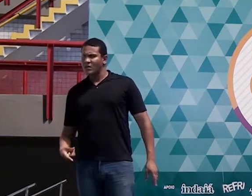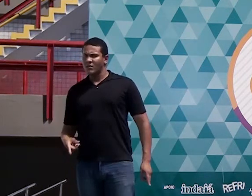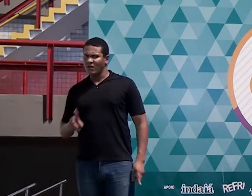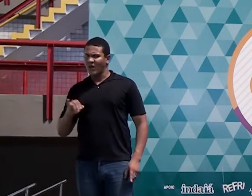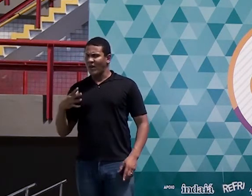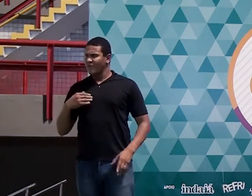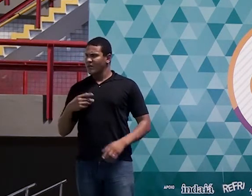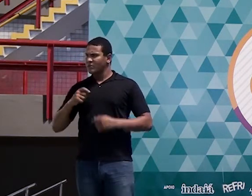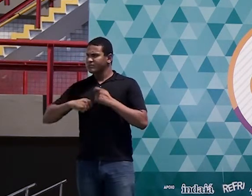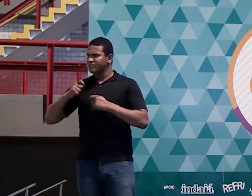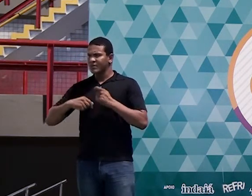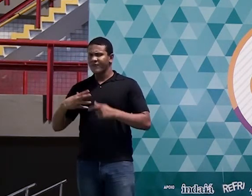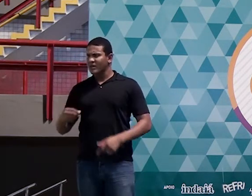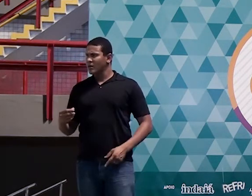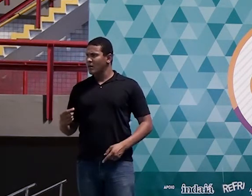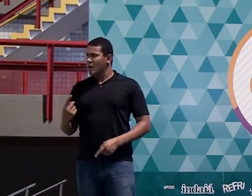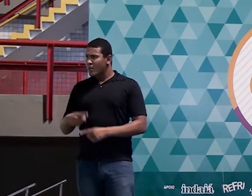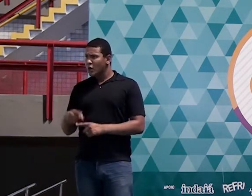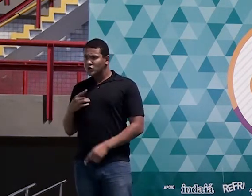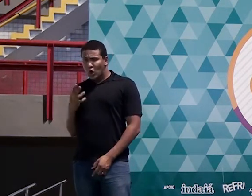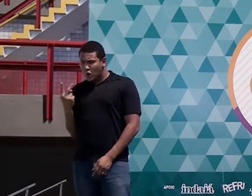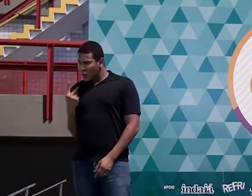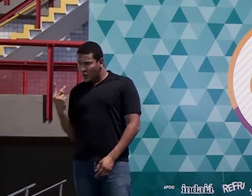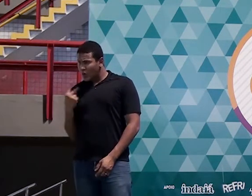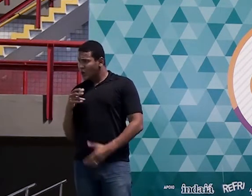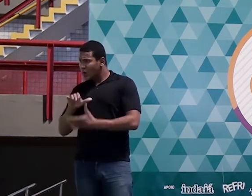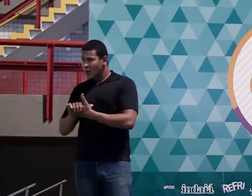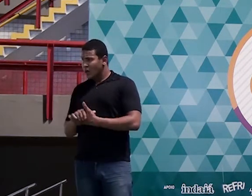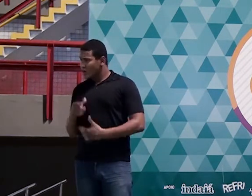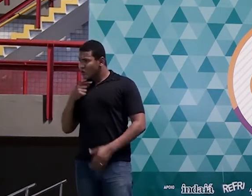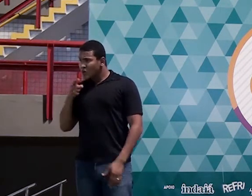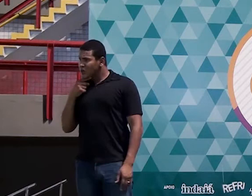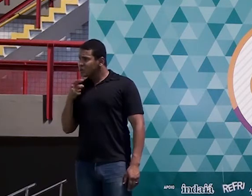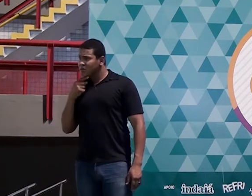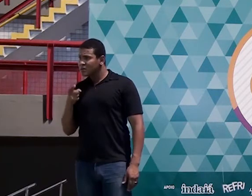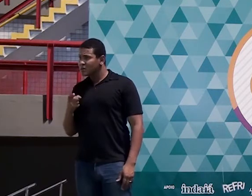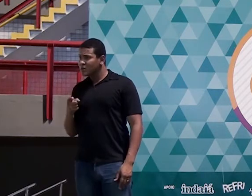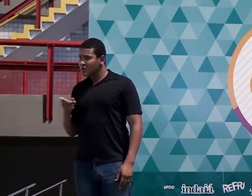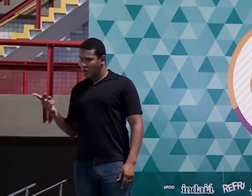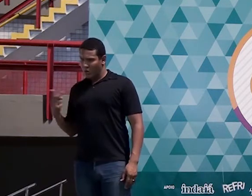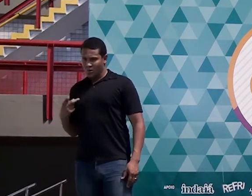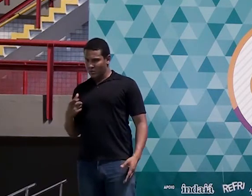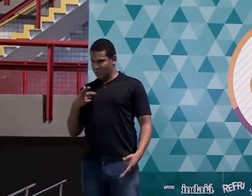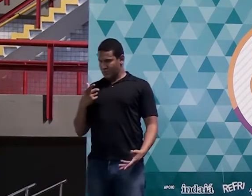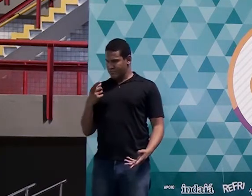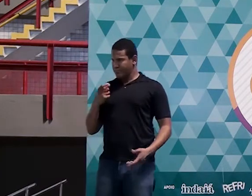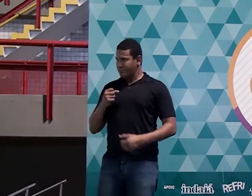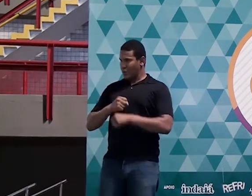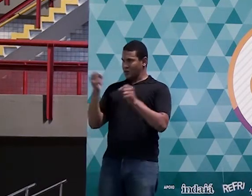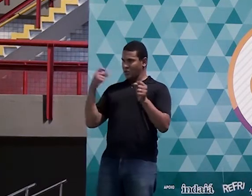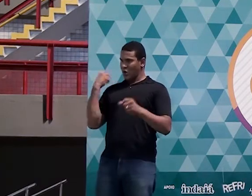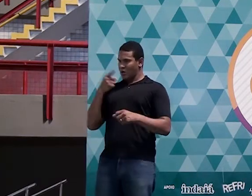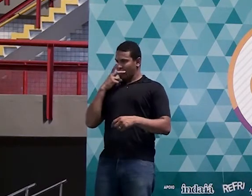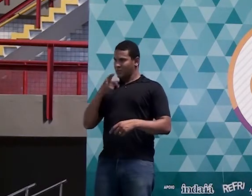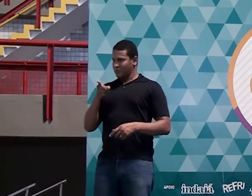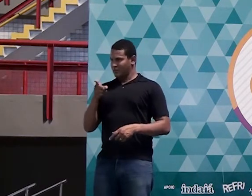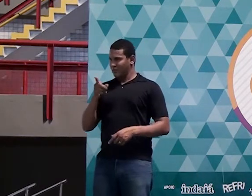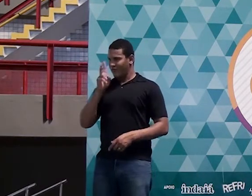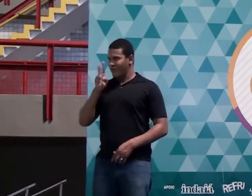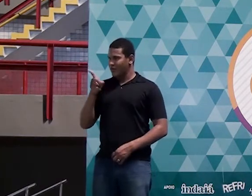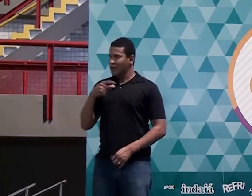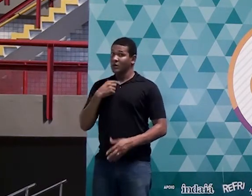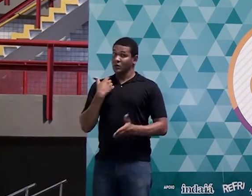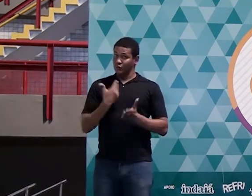mulher, sozinho, a gente não vai produzir quase nada. A gente não é o Smallville. Porque o menino do Smallville, ele